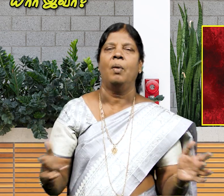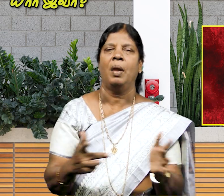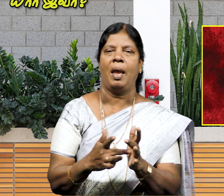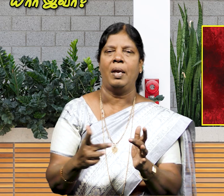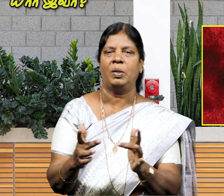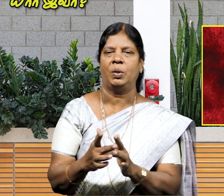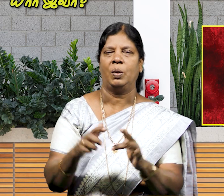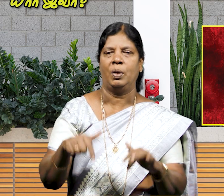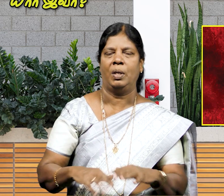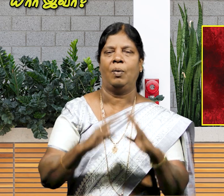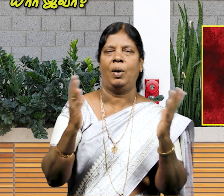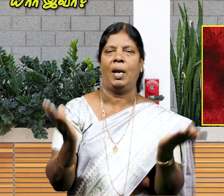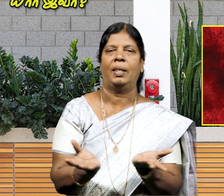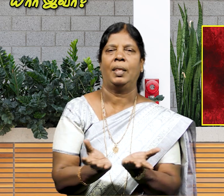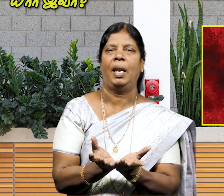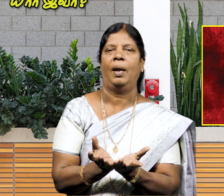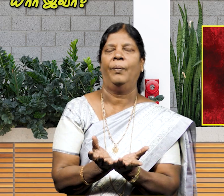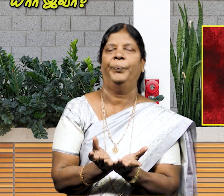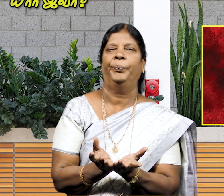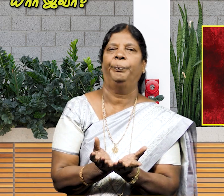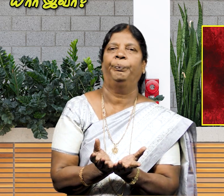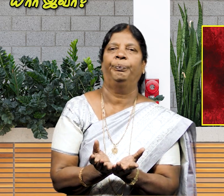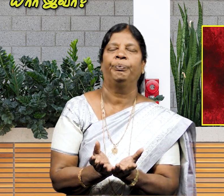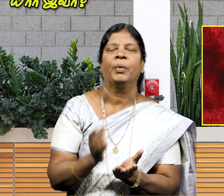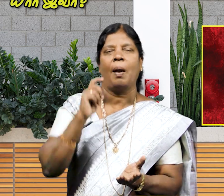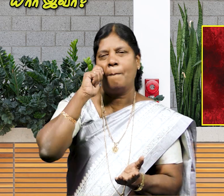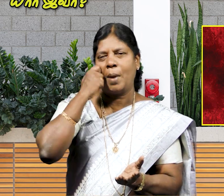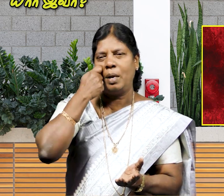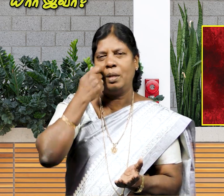மேய்ப்பனை போல இயேசு கிறிஸ்து இந்த பூமியில